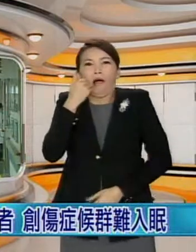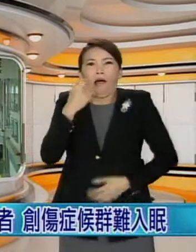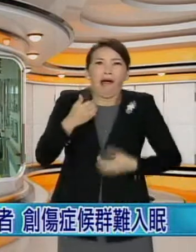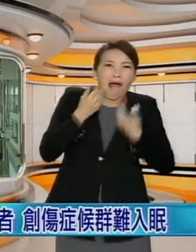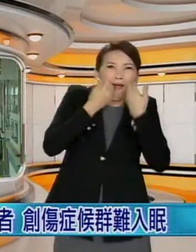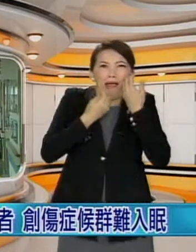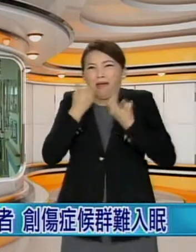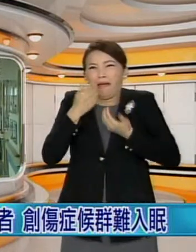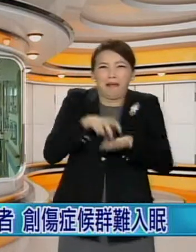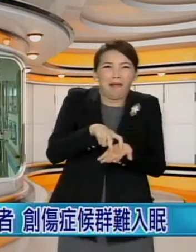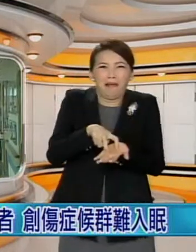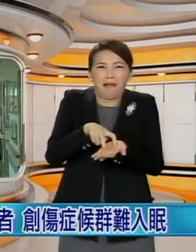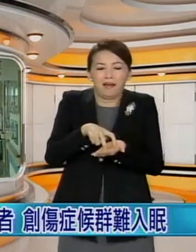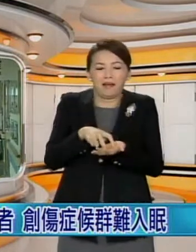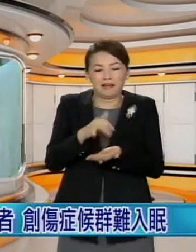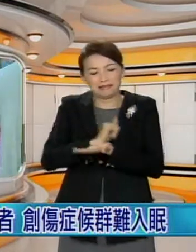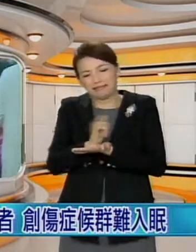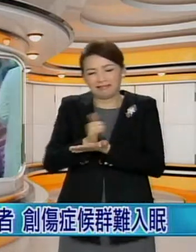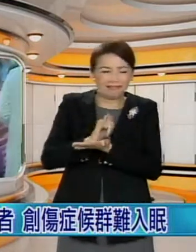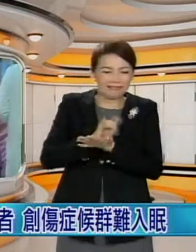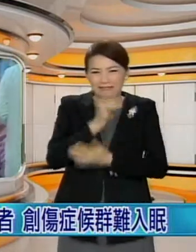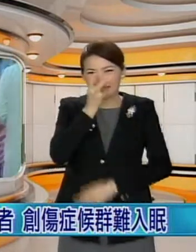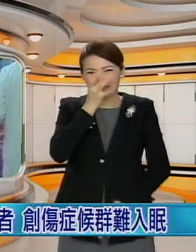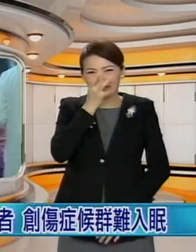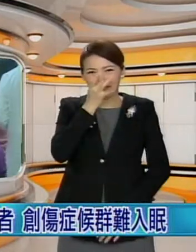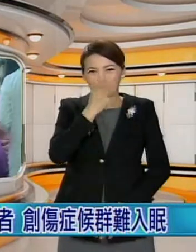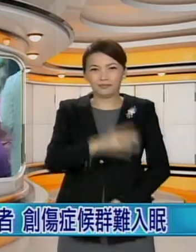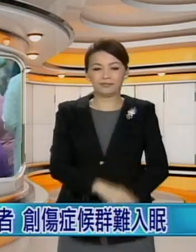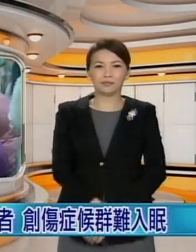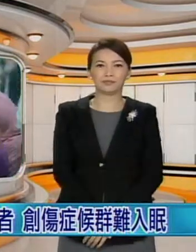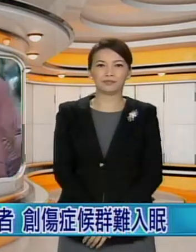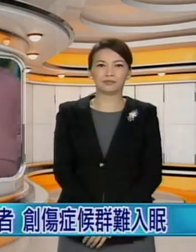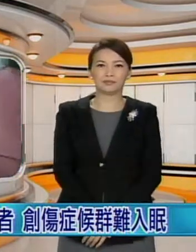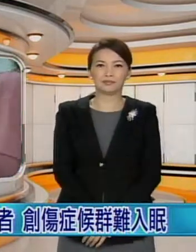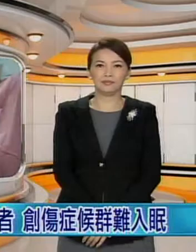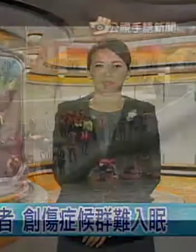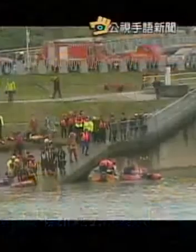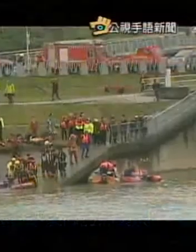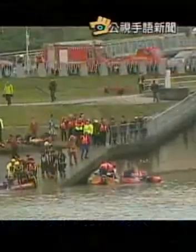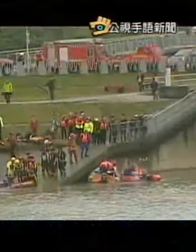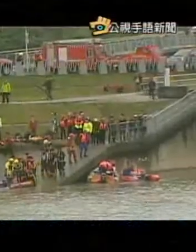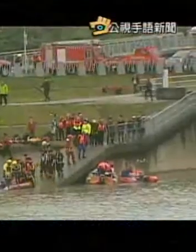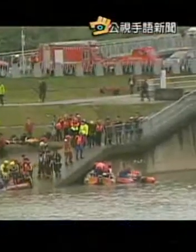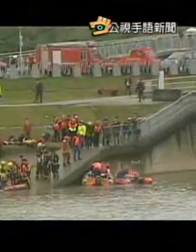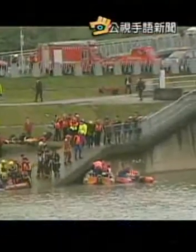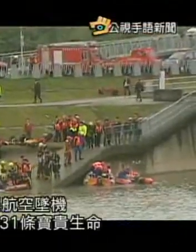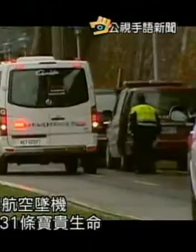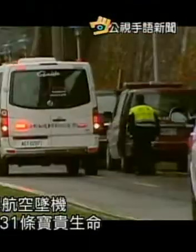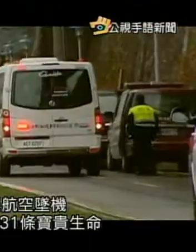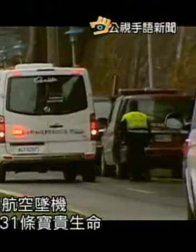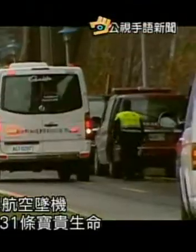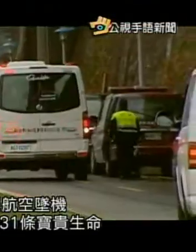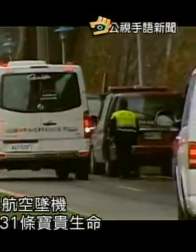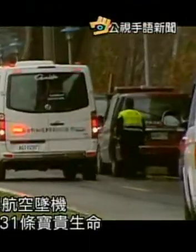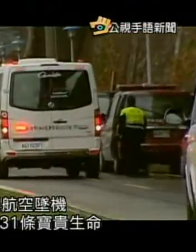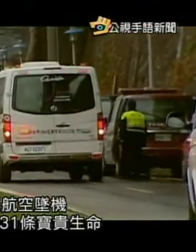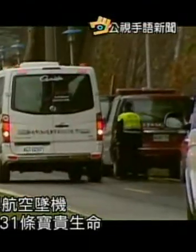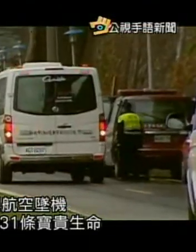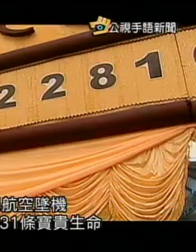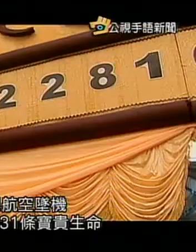因为创伤症候群几乎难以入眠。复兴航空坠机已经带走31条宝